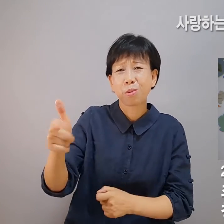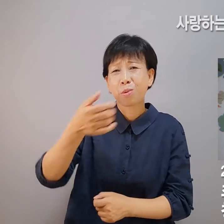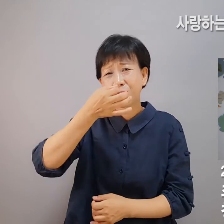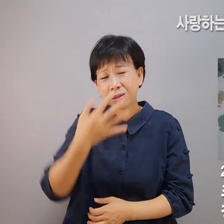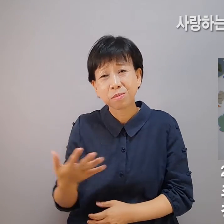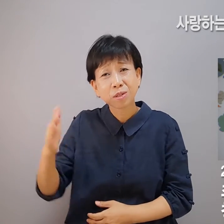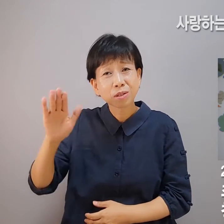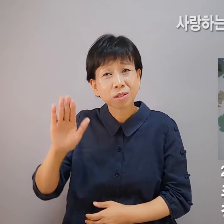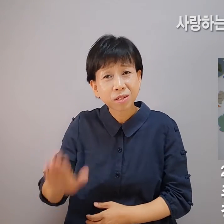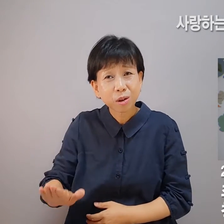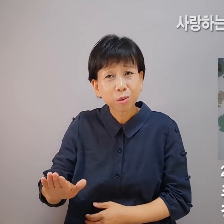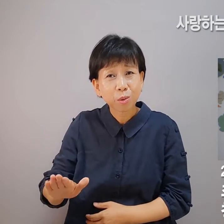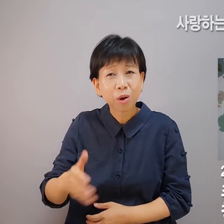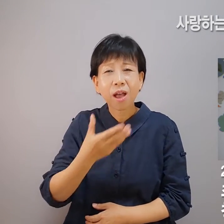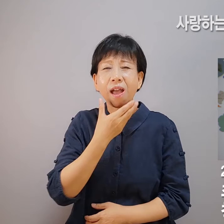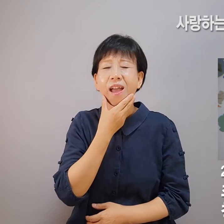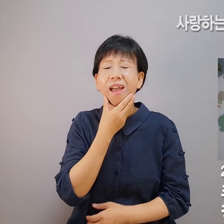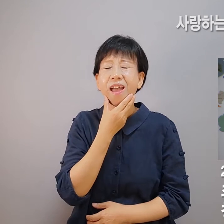거예요.